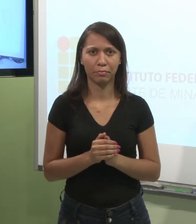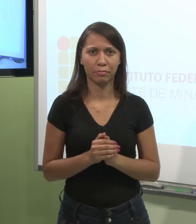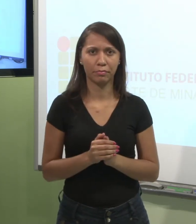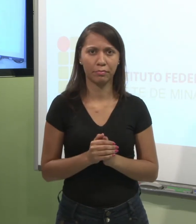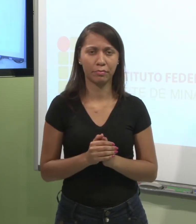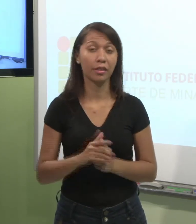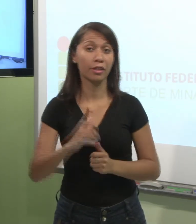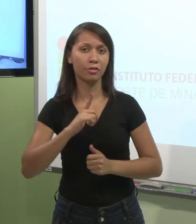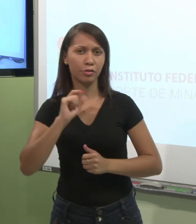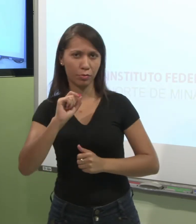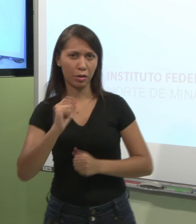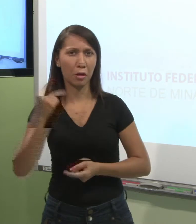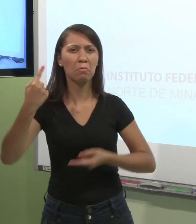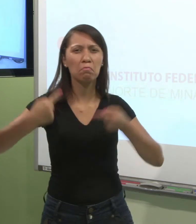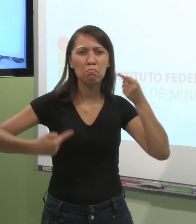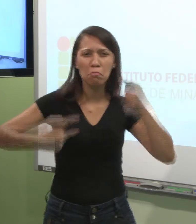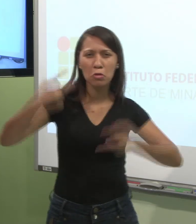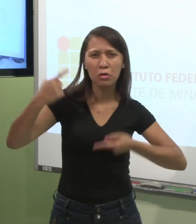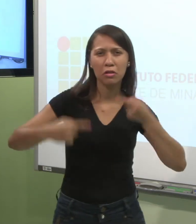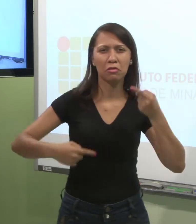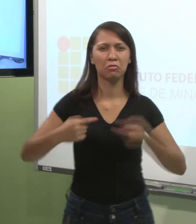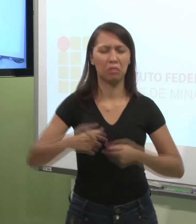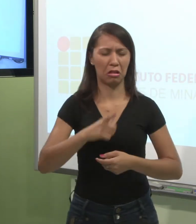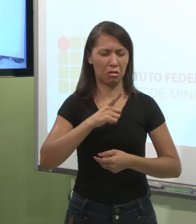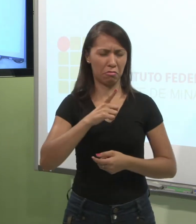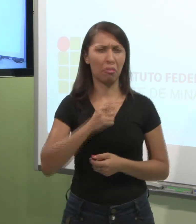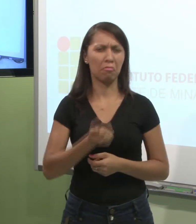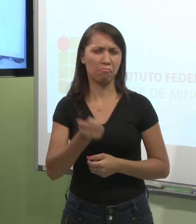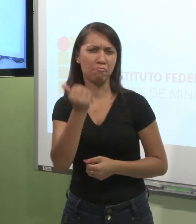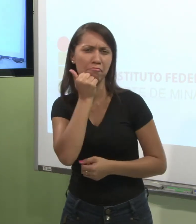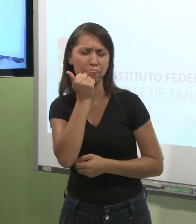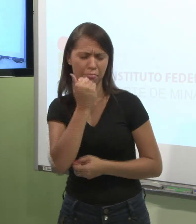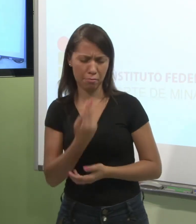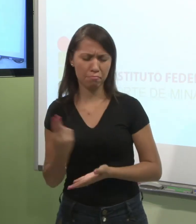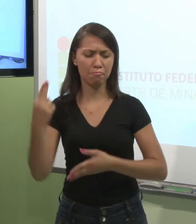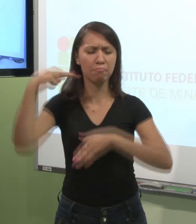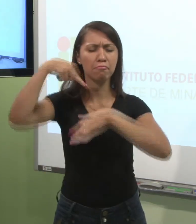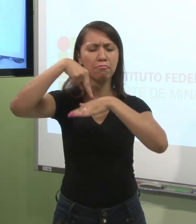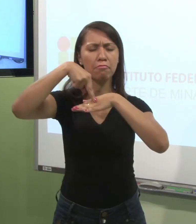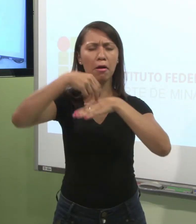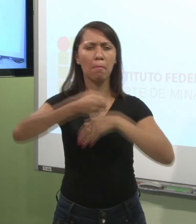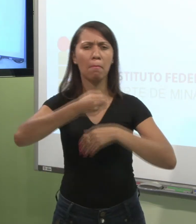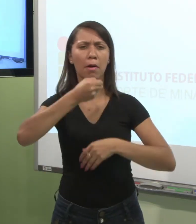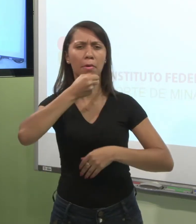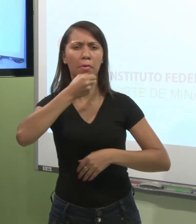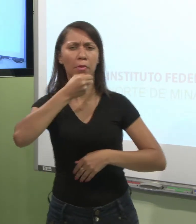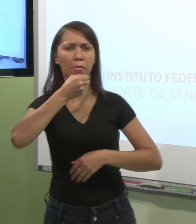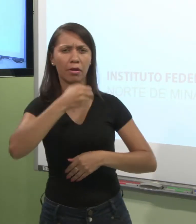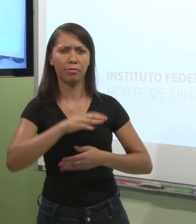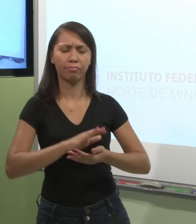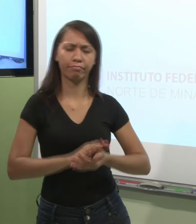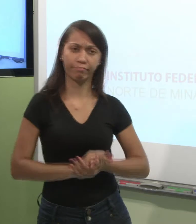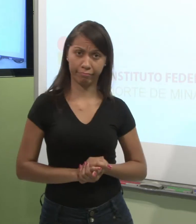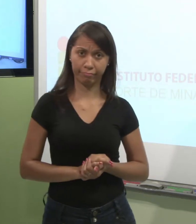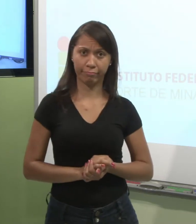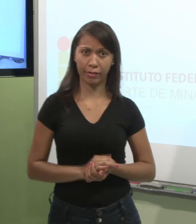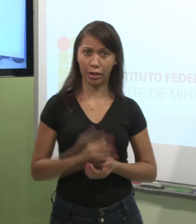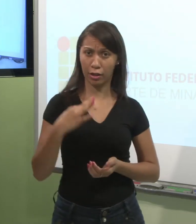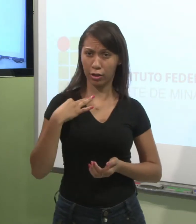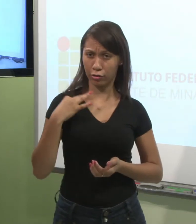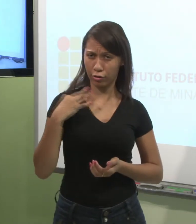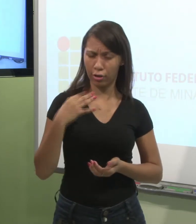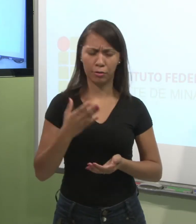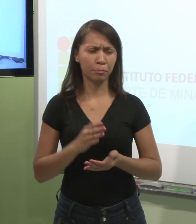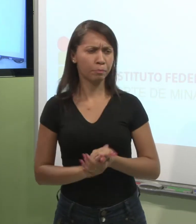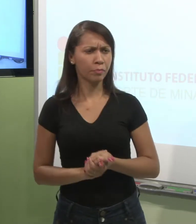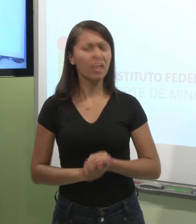Um político daqueles bem picaretas e cara de pau sobe no palanque e começa o discurso. Meus cidadãos, se